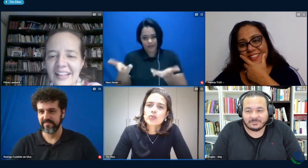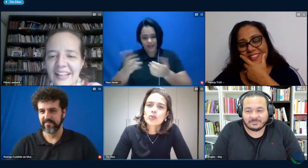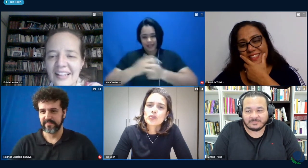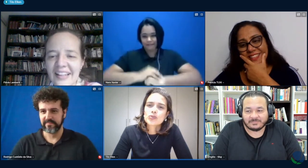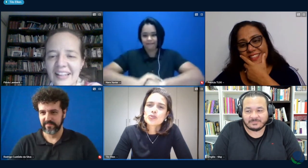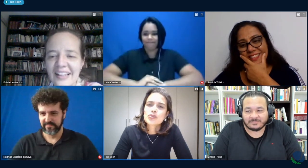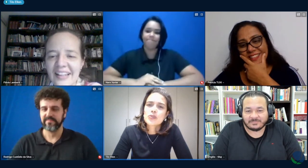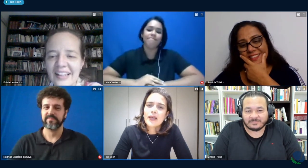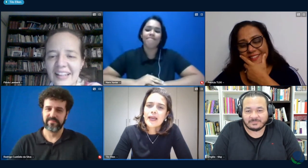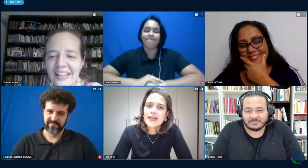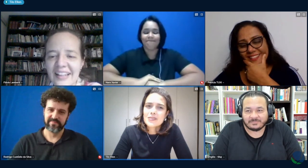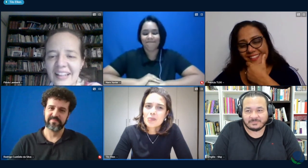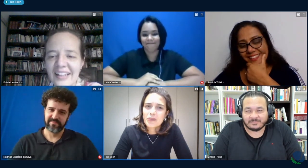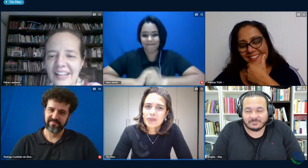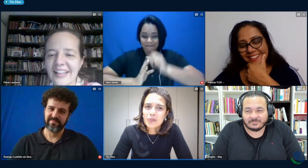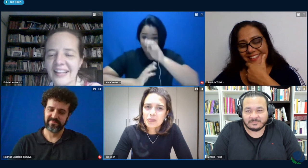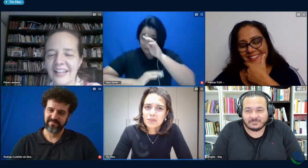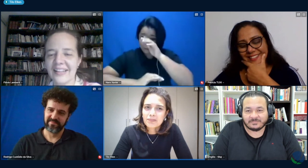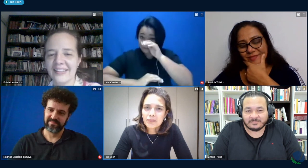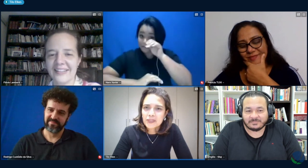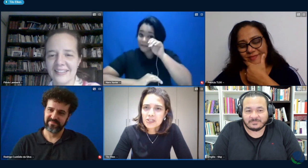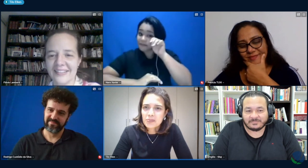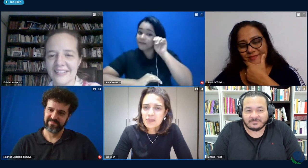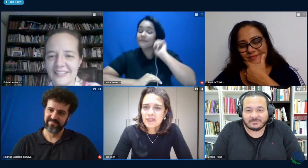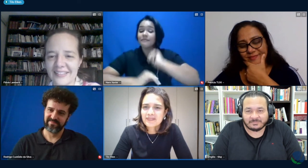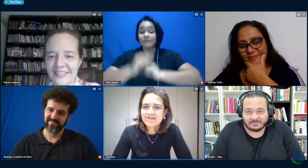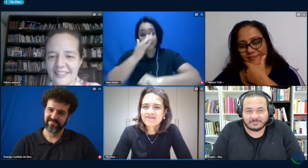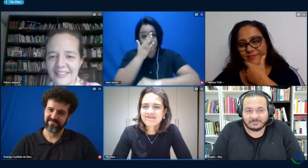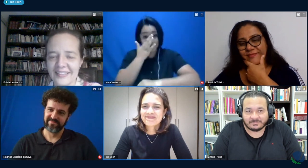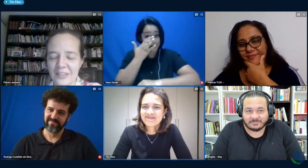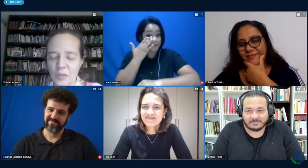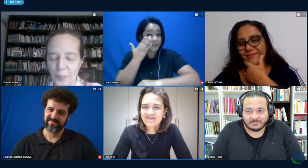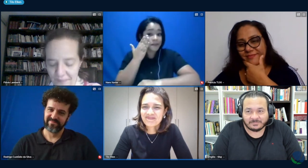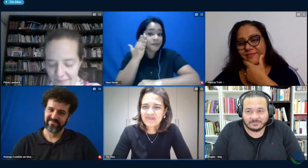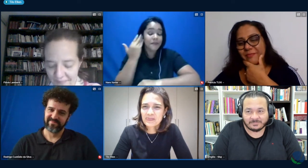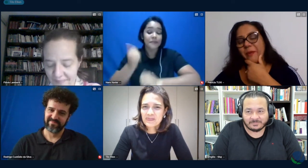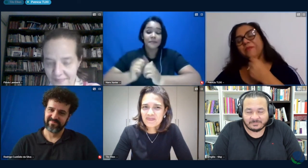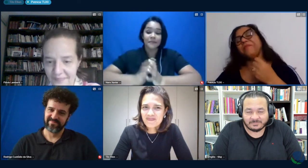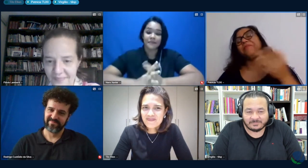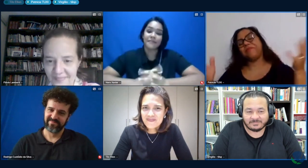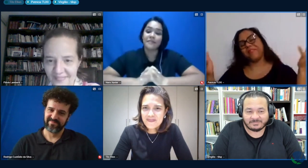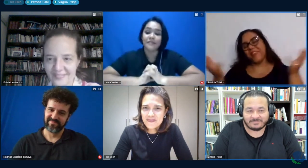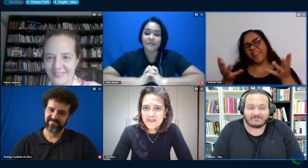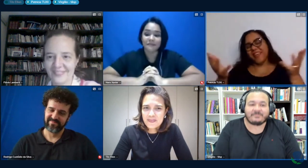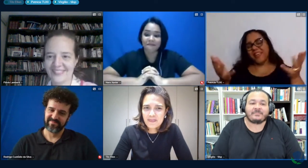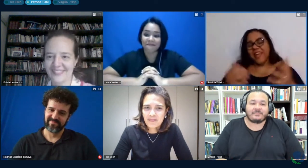Agradeço a todos, esse momento foi muito importante para mim.